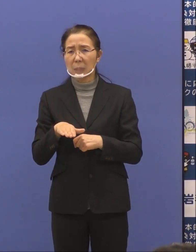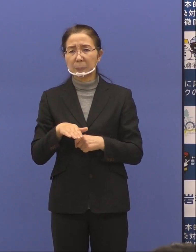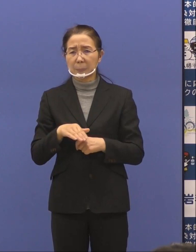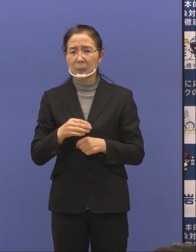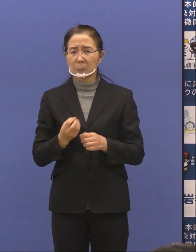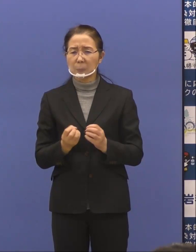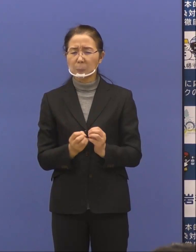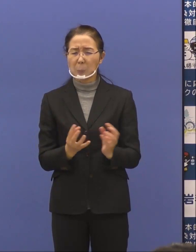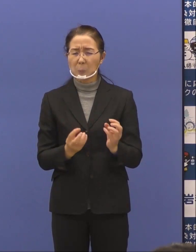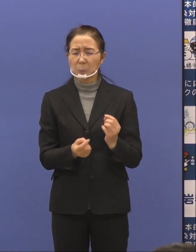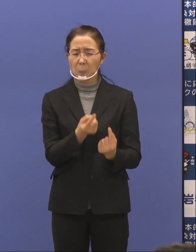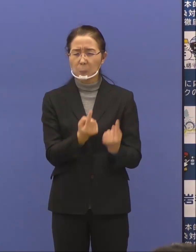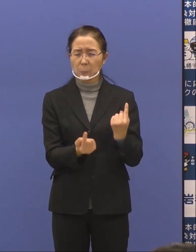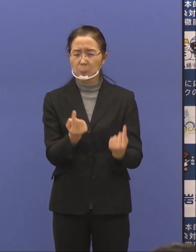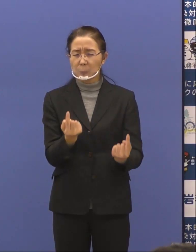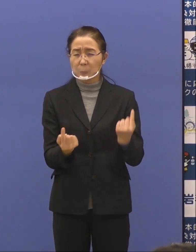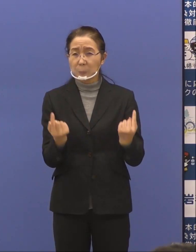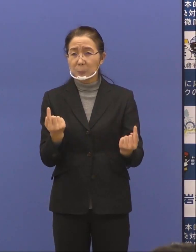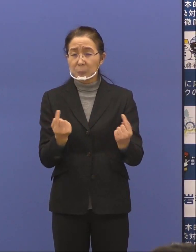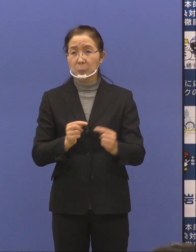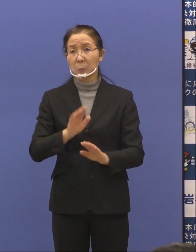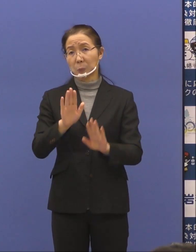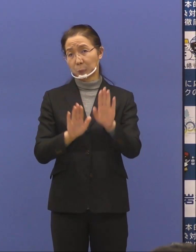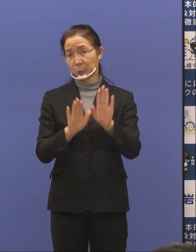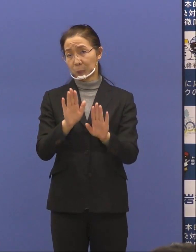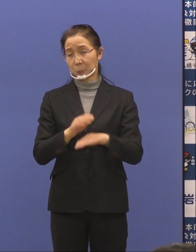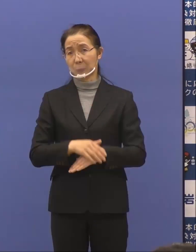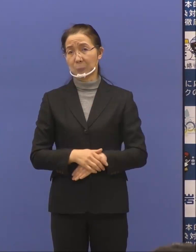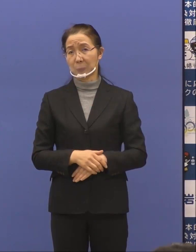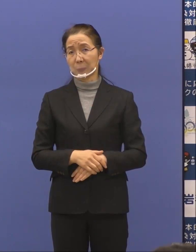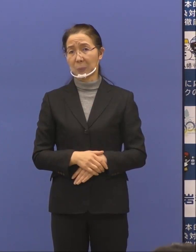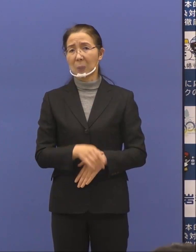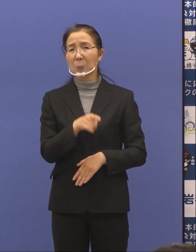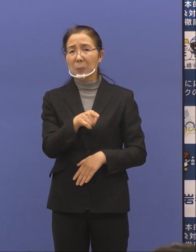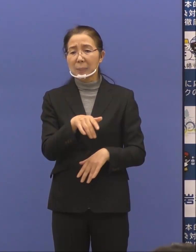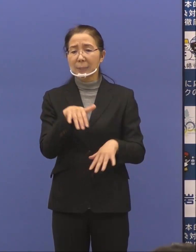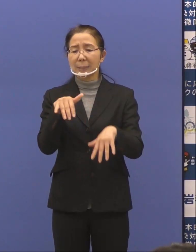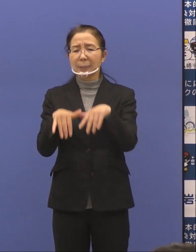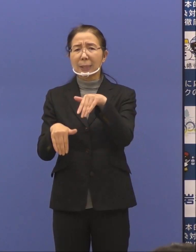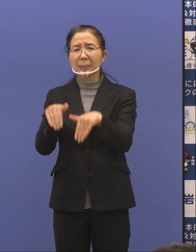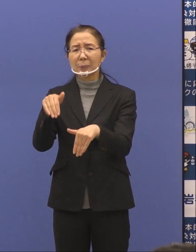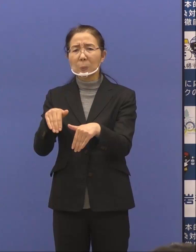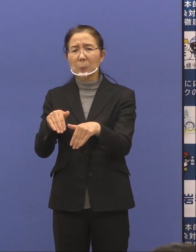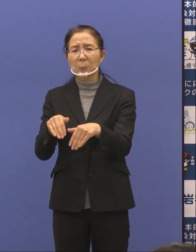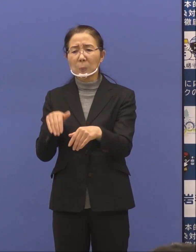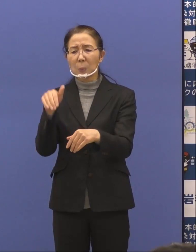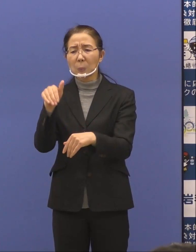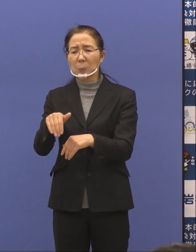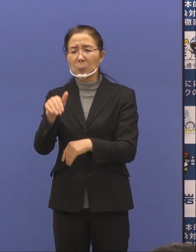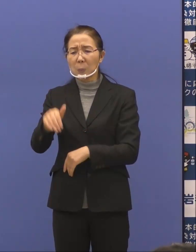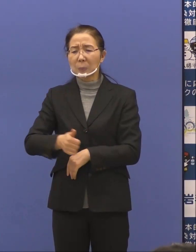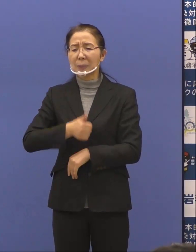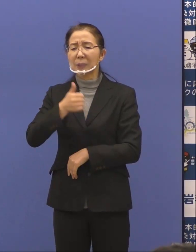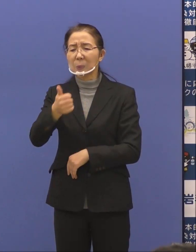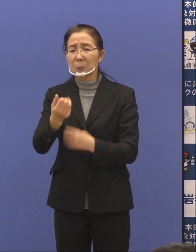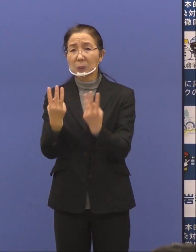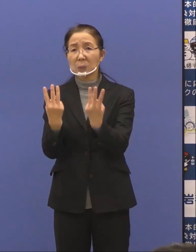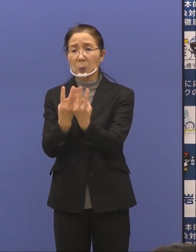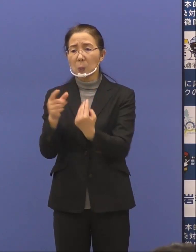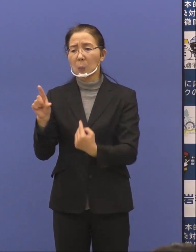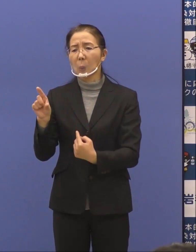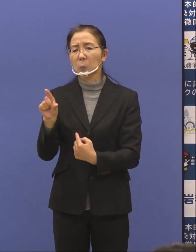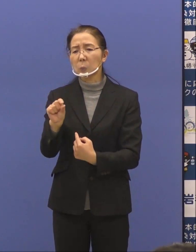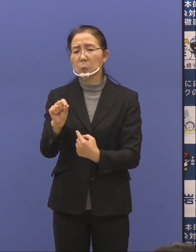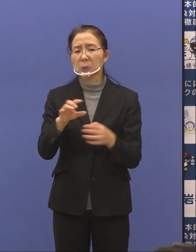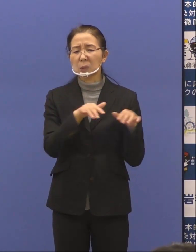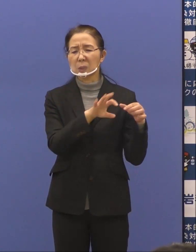起こすような状況なので、それが選挙の時の投票率の低さにも影響を与えているんだ